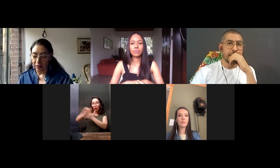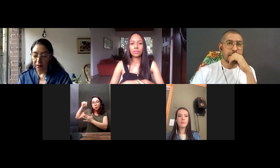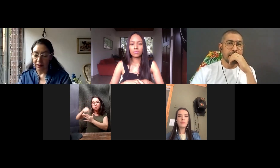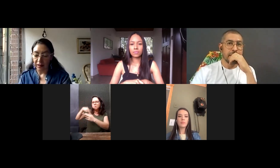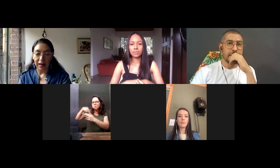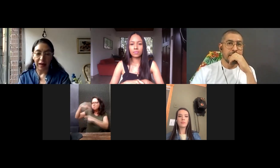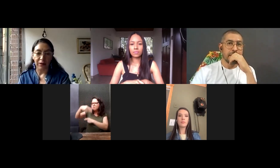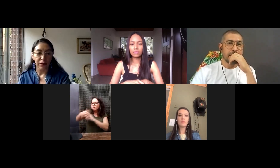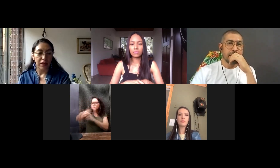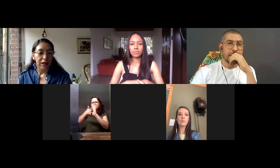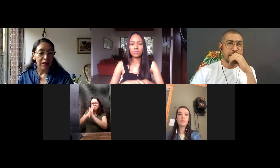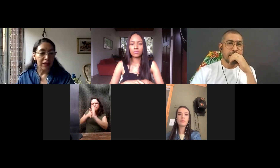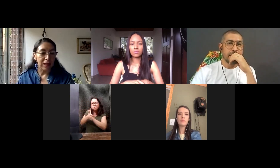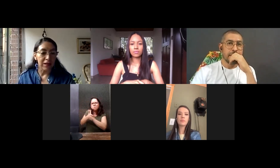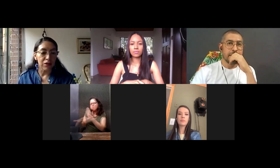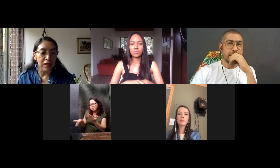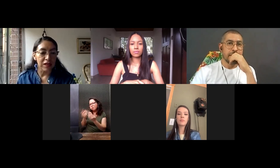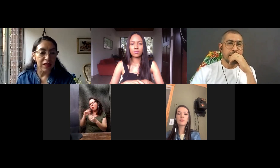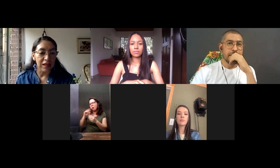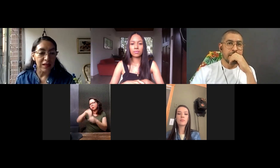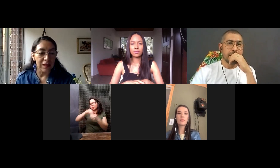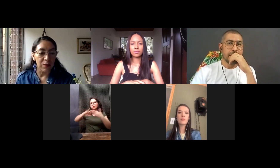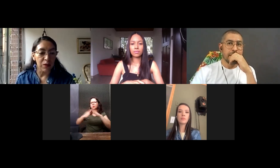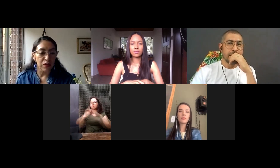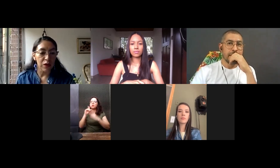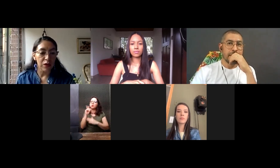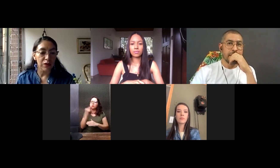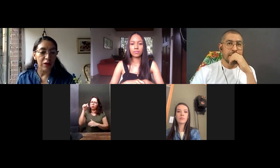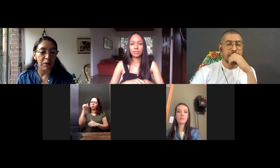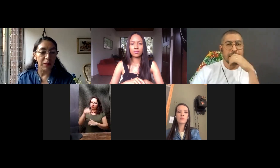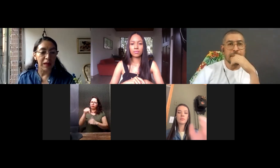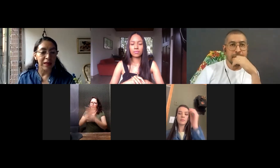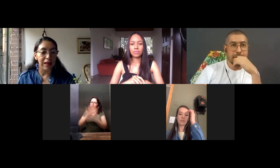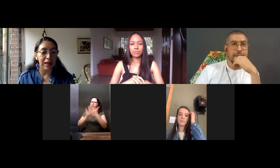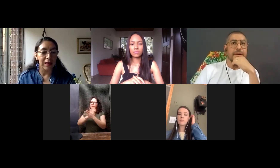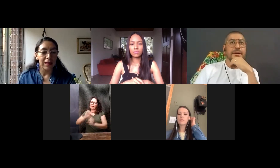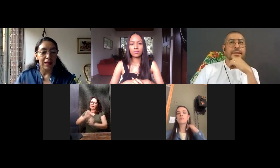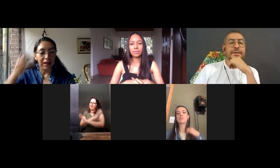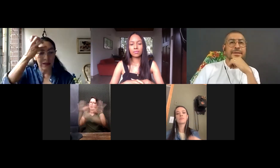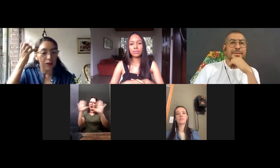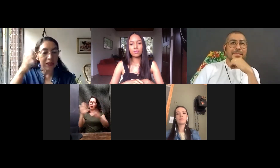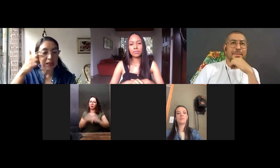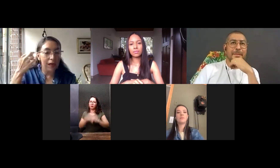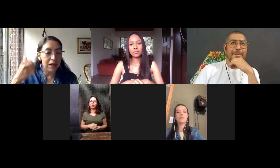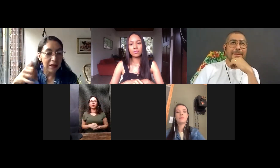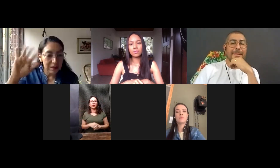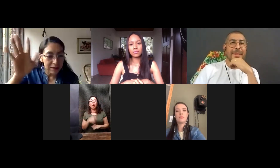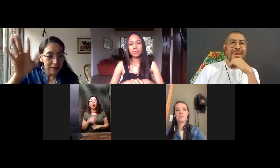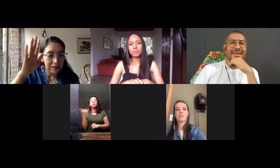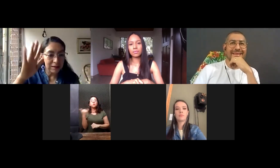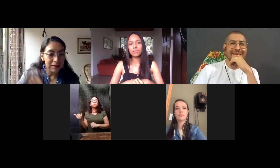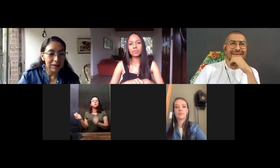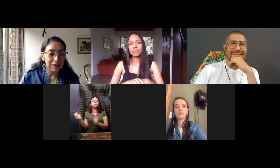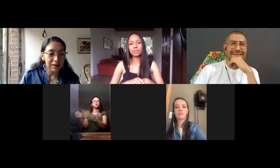sorda. Claro. No sé si nos acompaña Luisa.